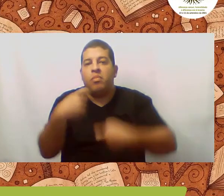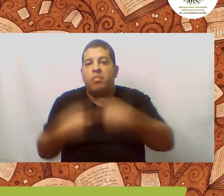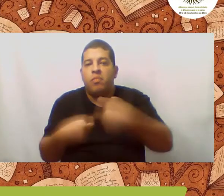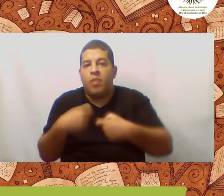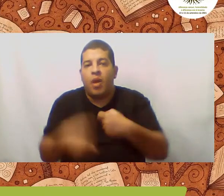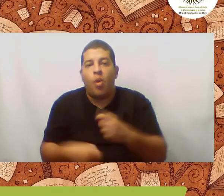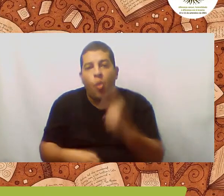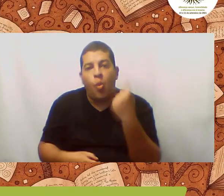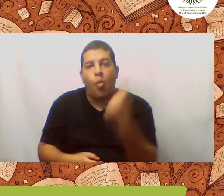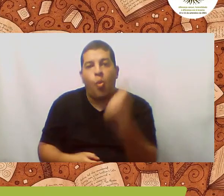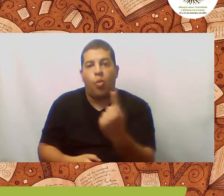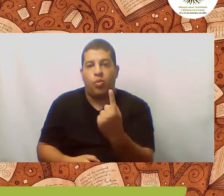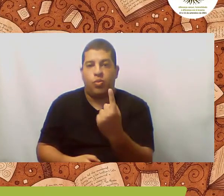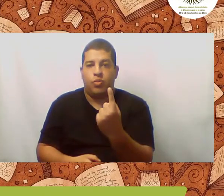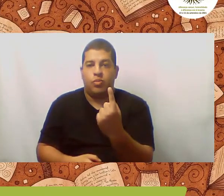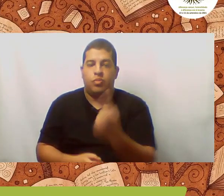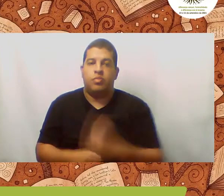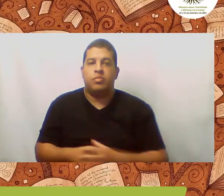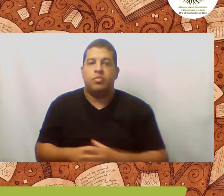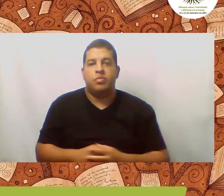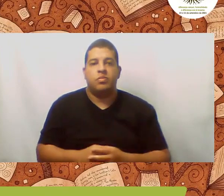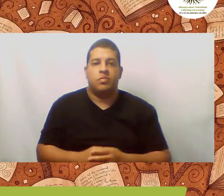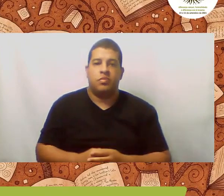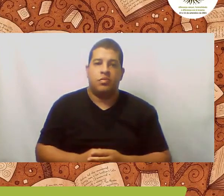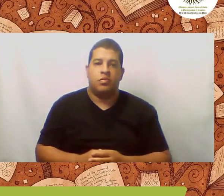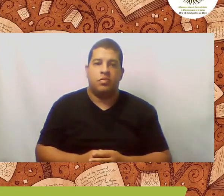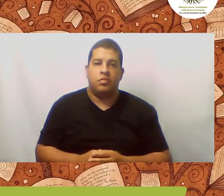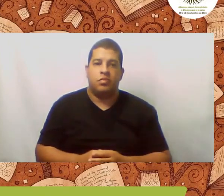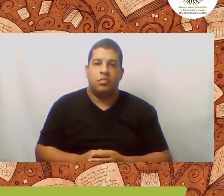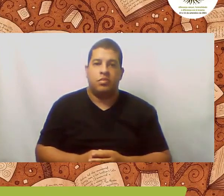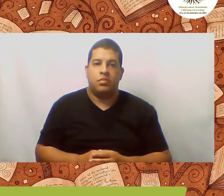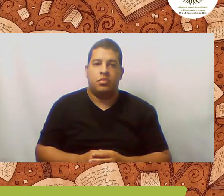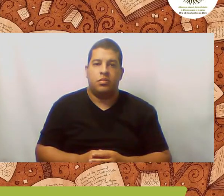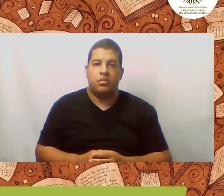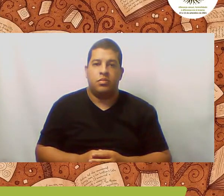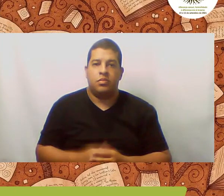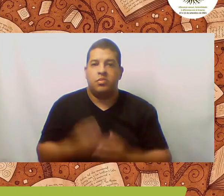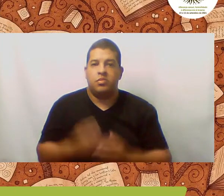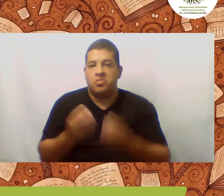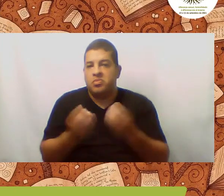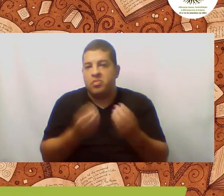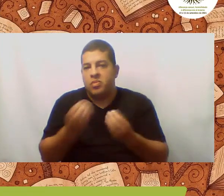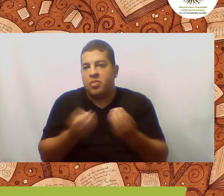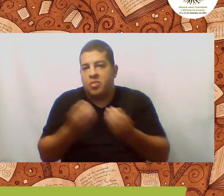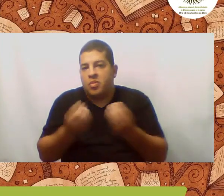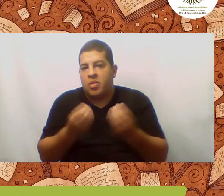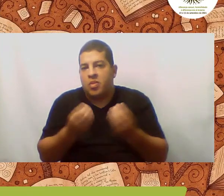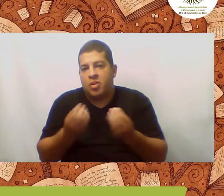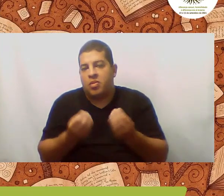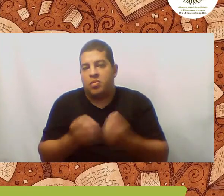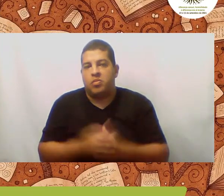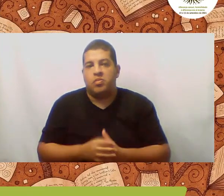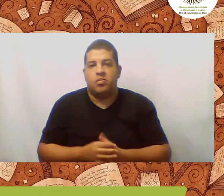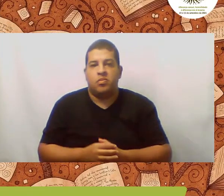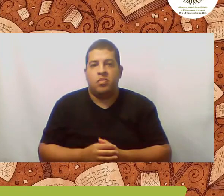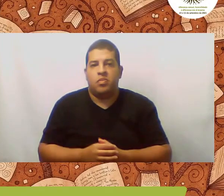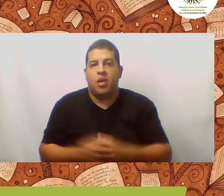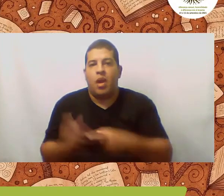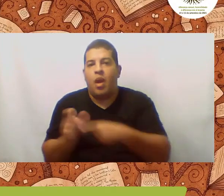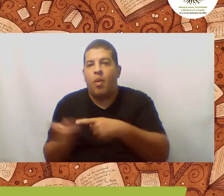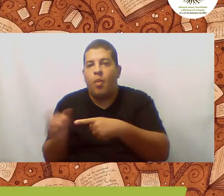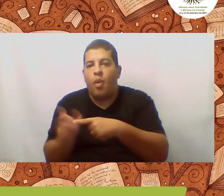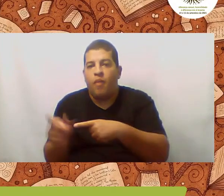que, né, se considerava, do ponto de vista morfológico, que todos